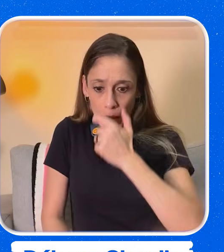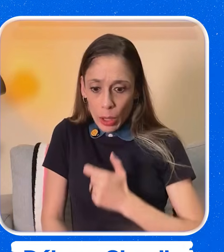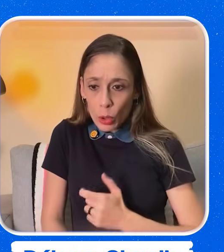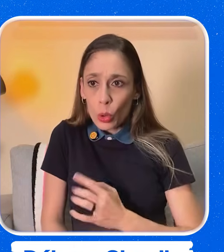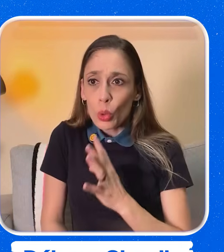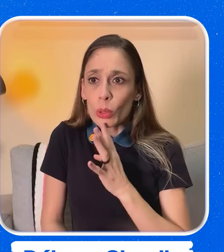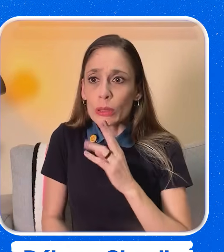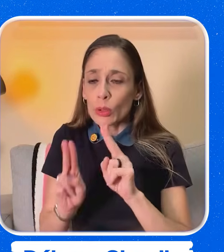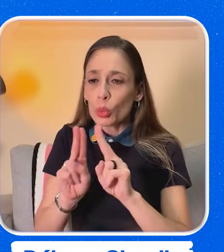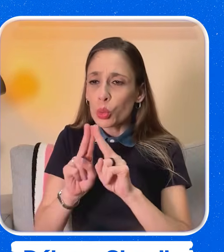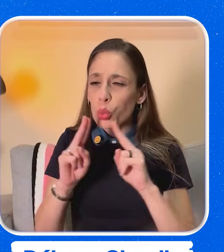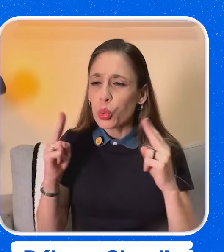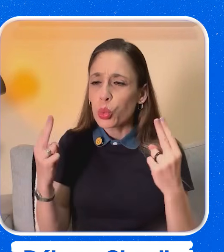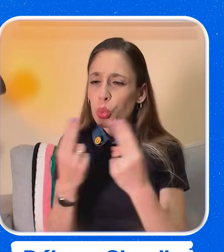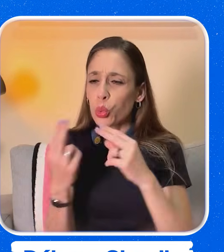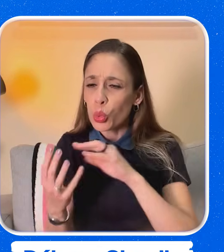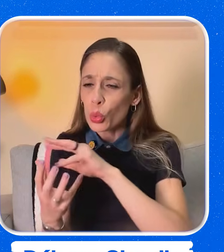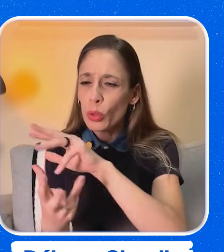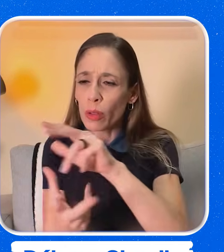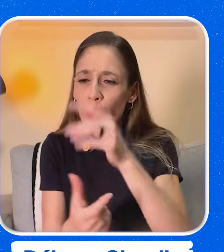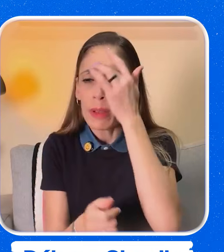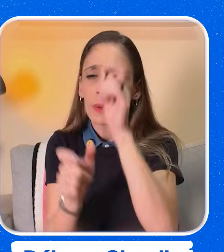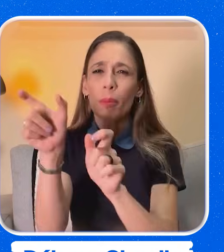pessoas surdas, né?